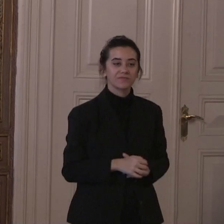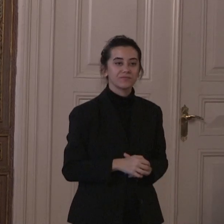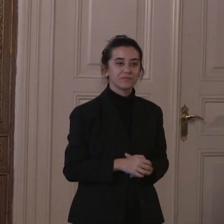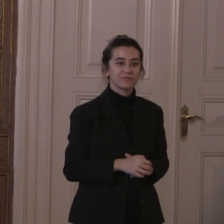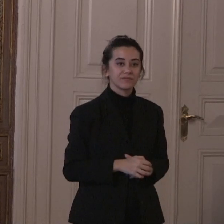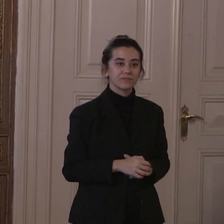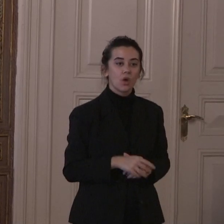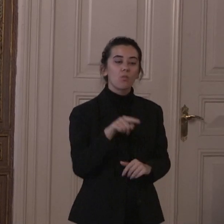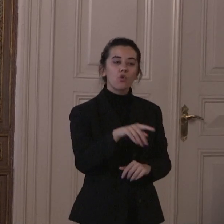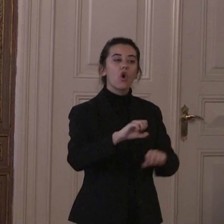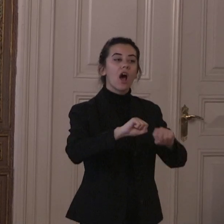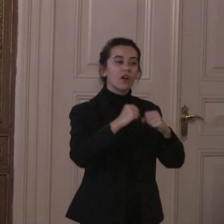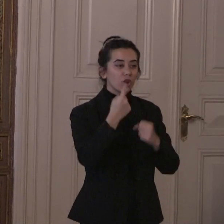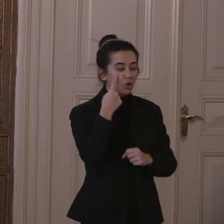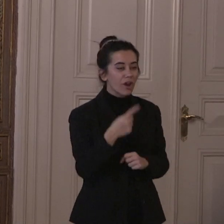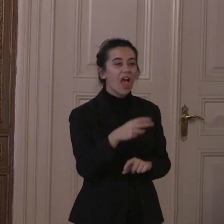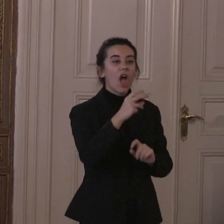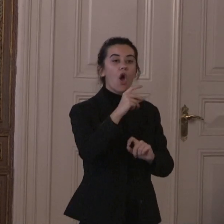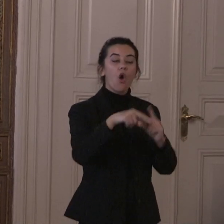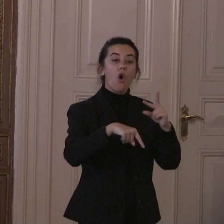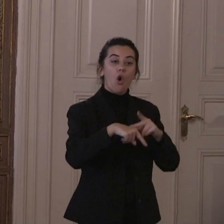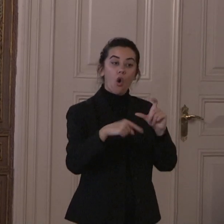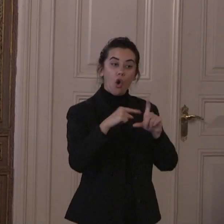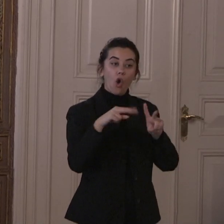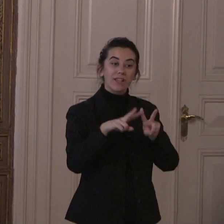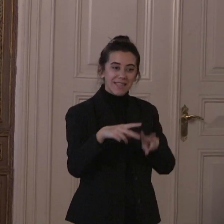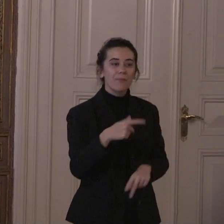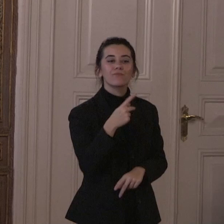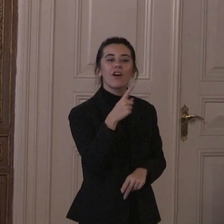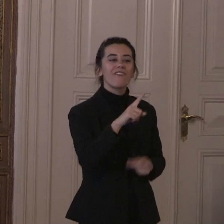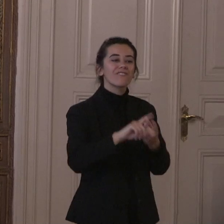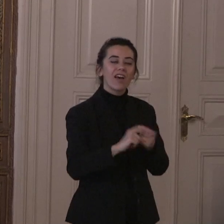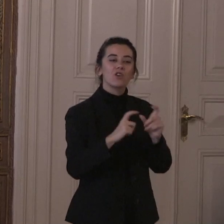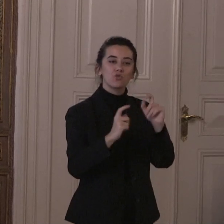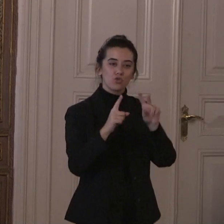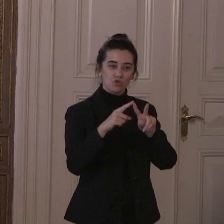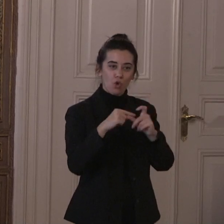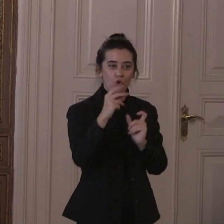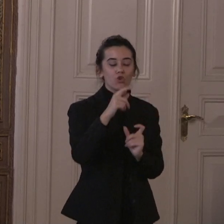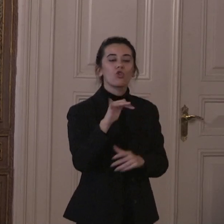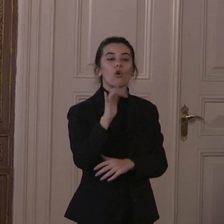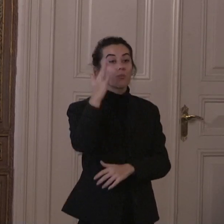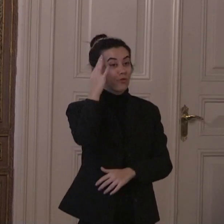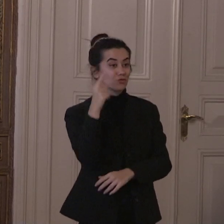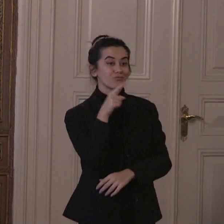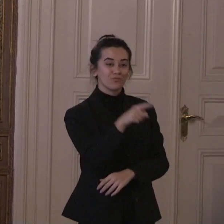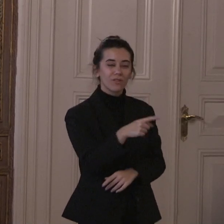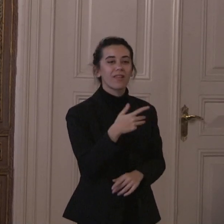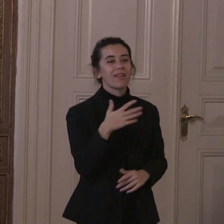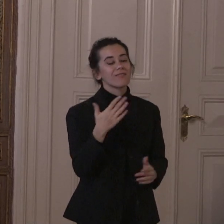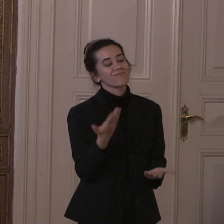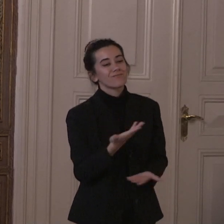Bu atölyeyi Özlem Özel Hoca'mıza ve Songül Hoca'mıza borçluyuz. Onların katkılarıyla oluştu. Kişisel bağışlarla büyük